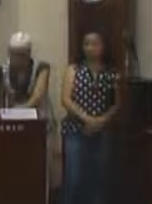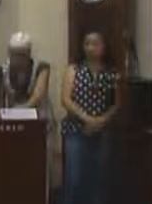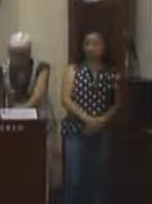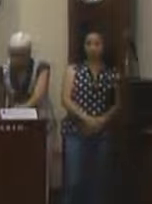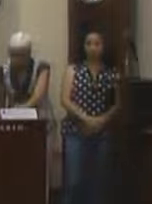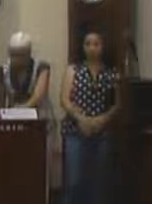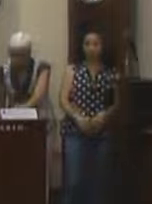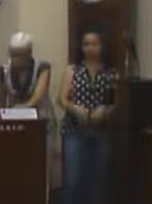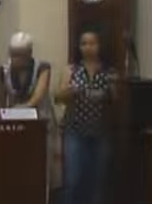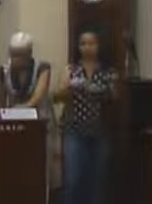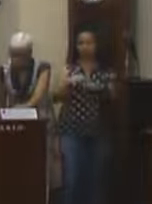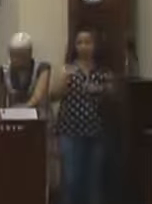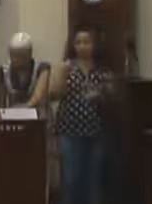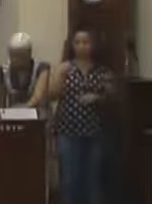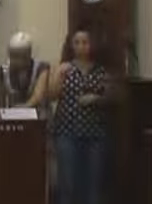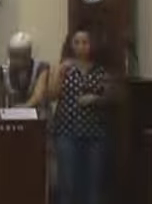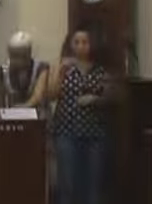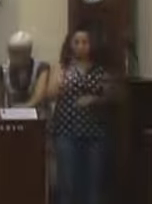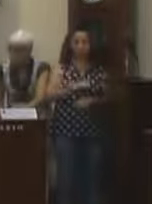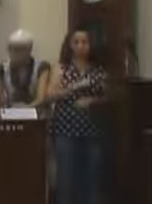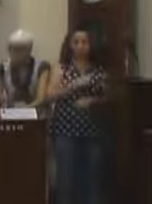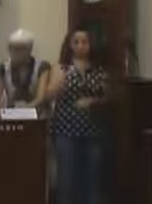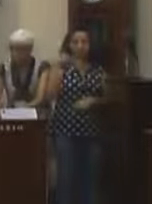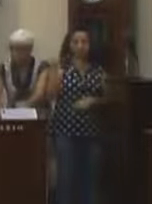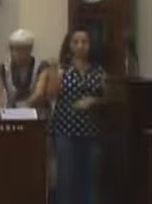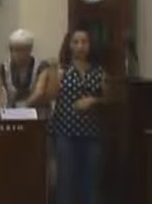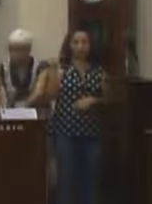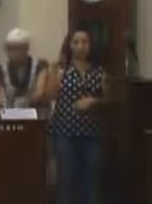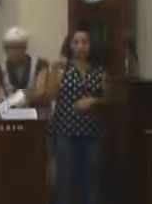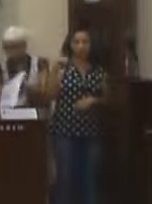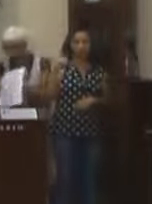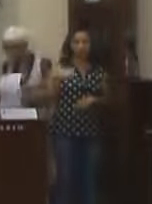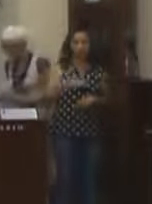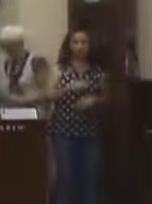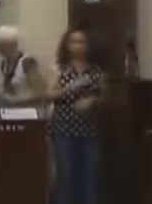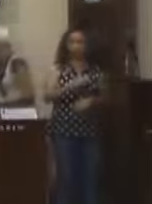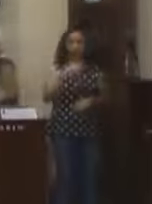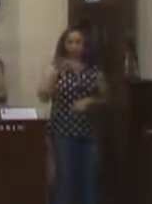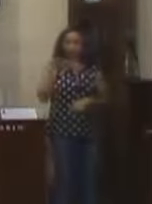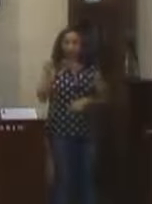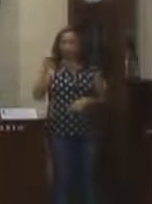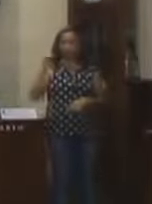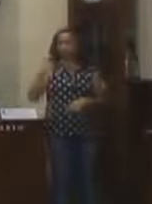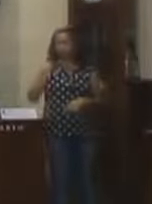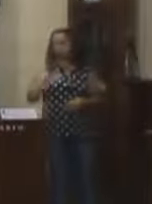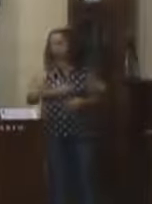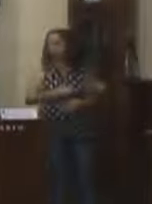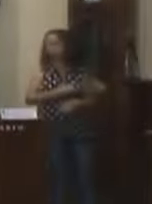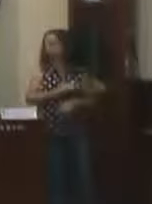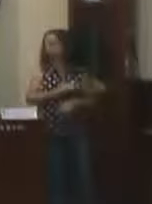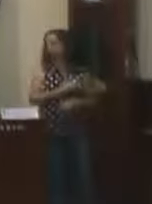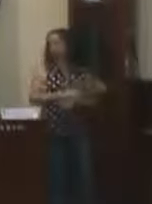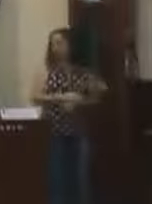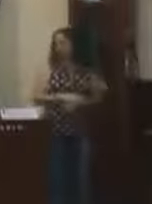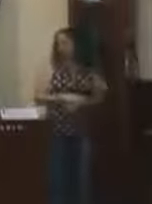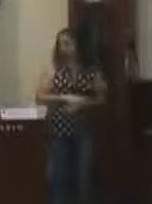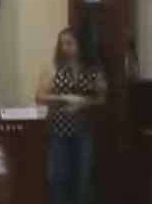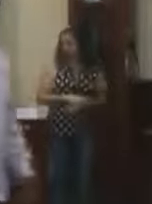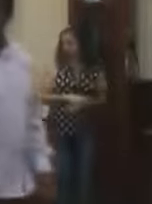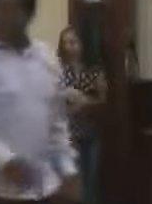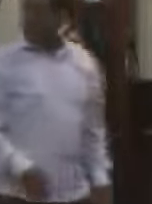Doutor Saulo, presente. David Barbosa. Fabiane Vasconcelos. Presente. Fábio